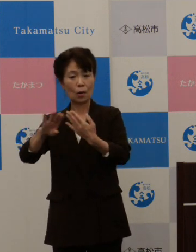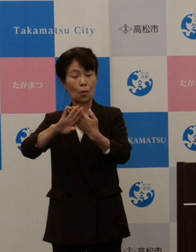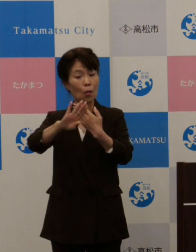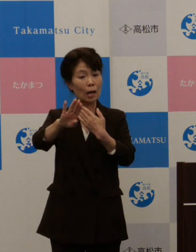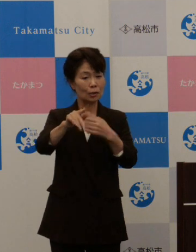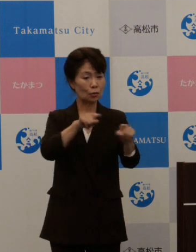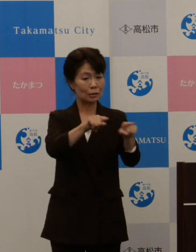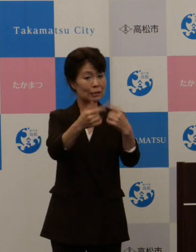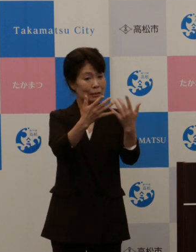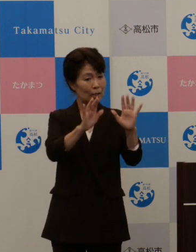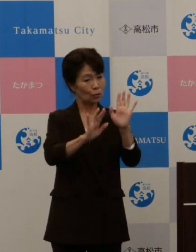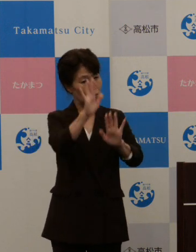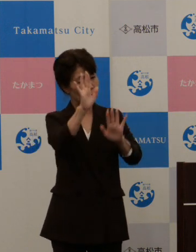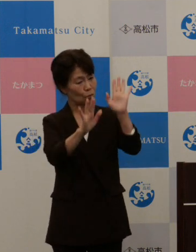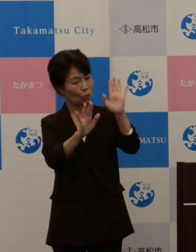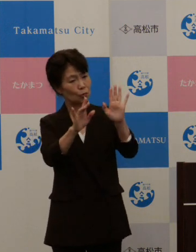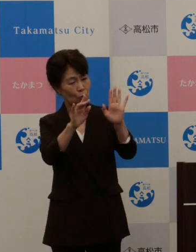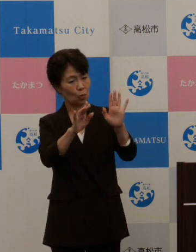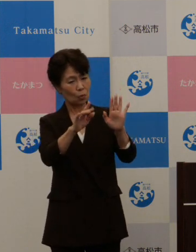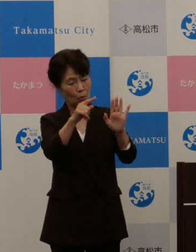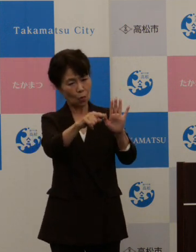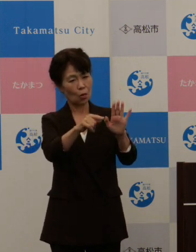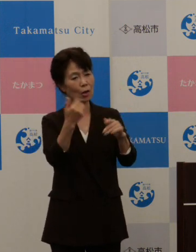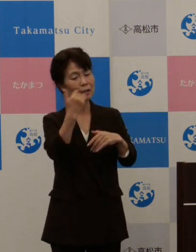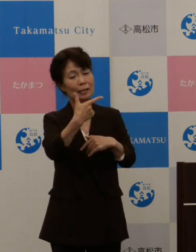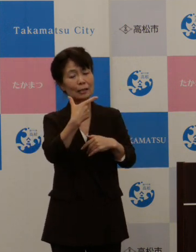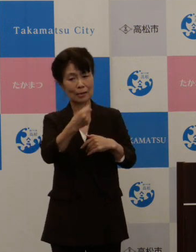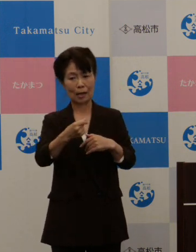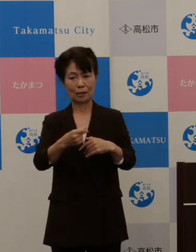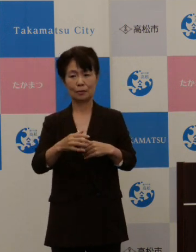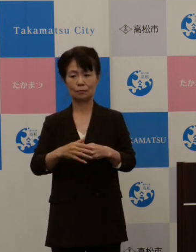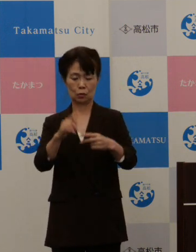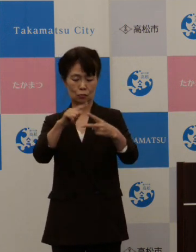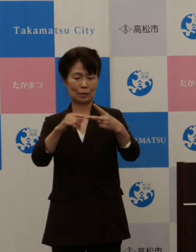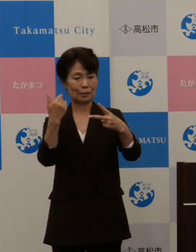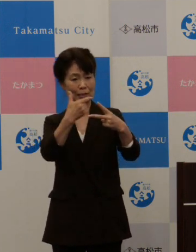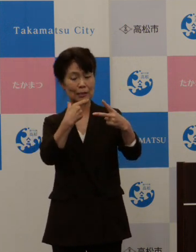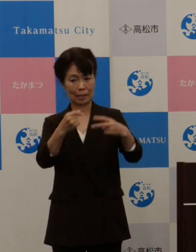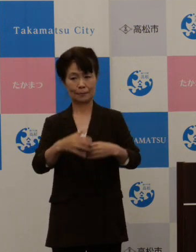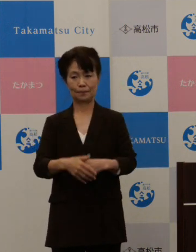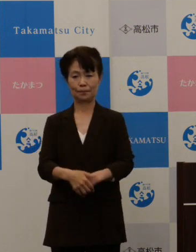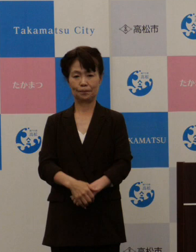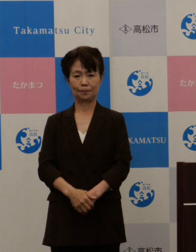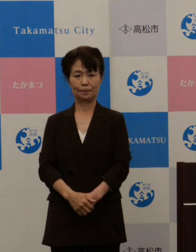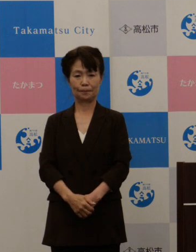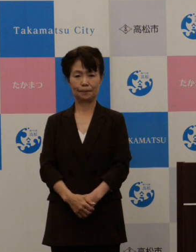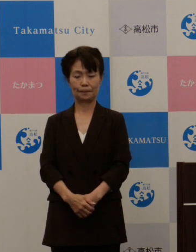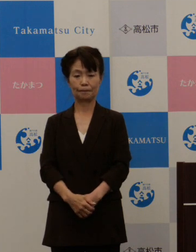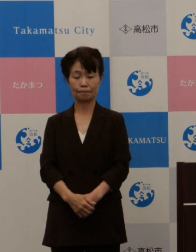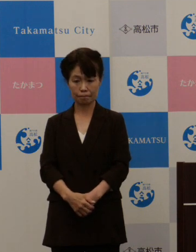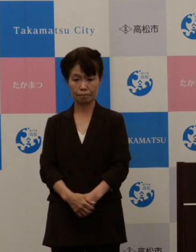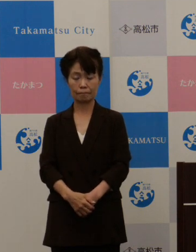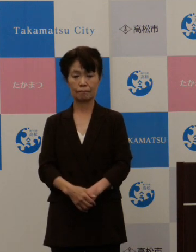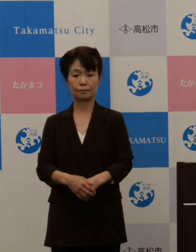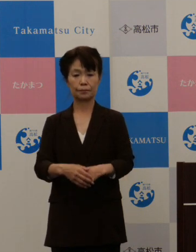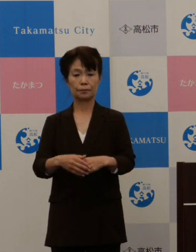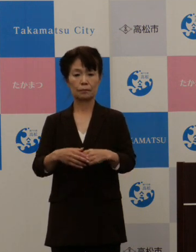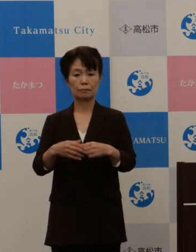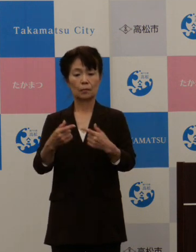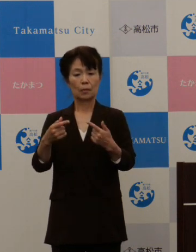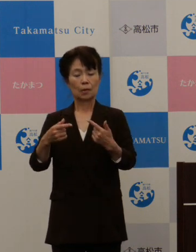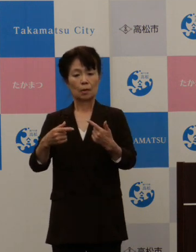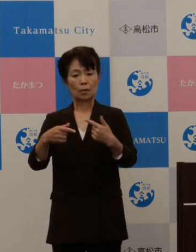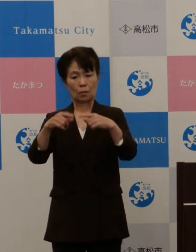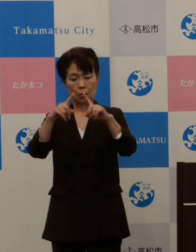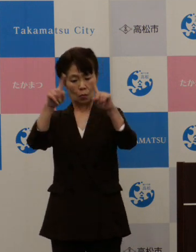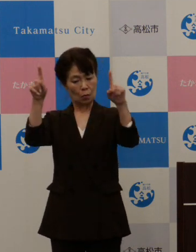での状況などもう分かりましたら、お答えいただきたいと思いますが、 例えばまあ同様の趣